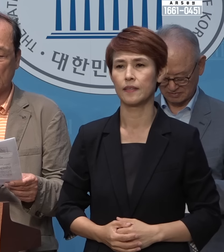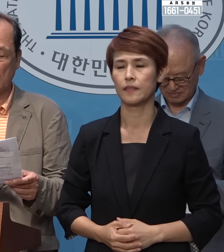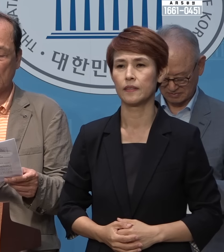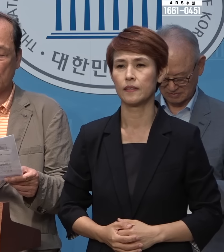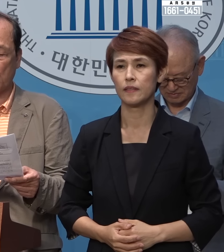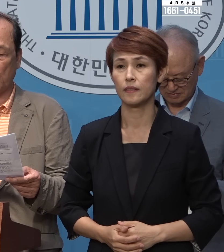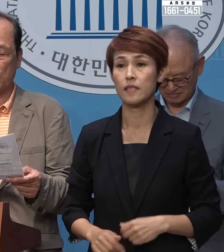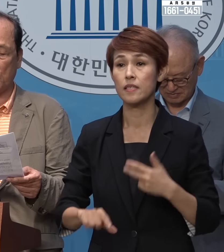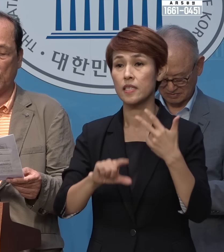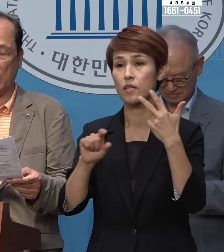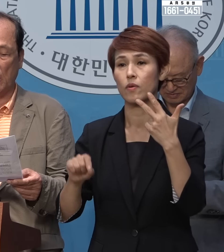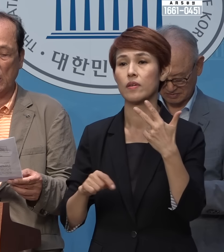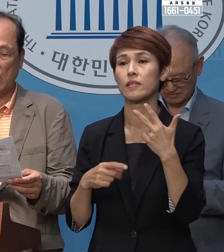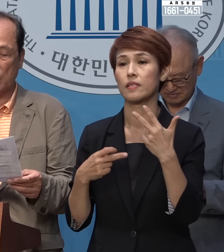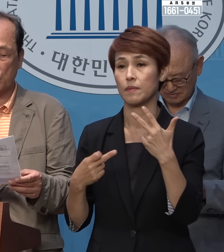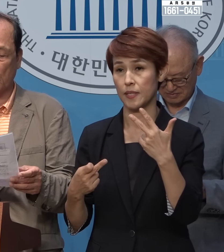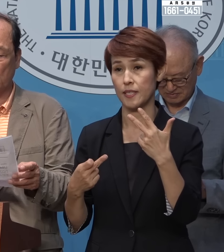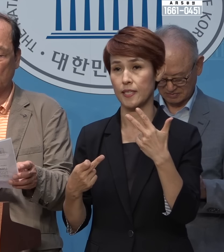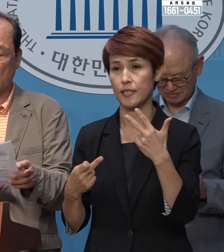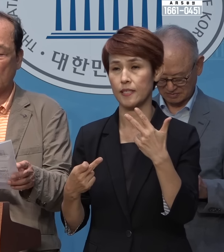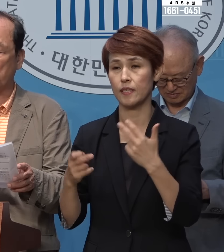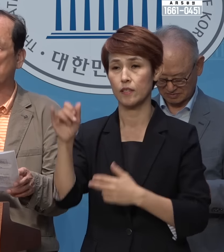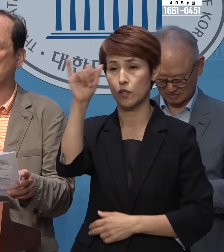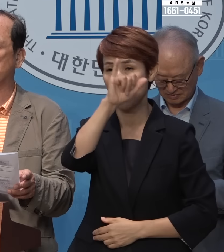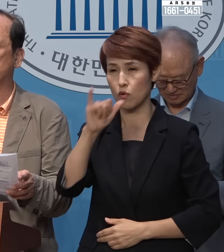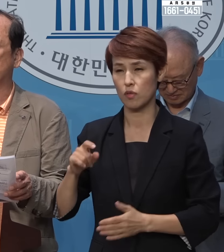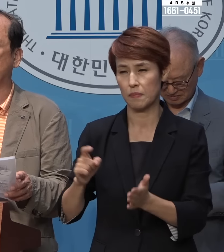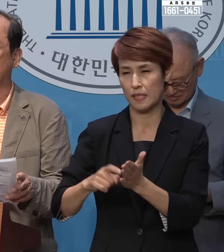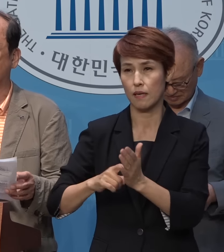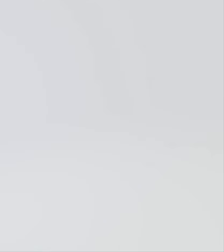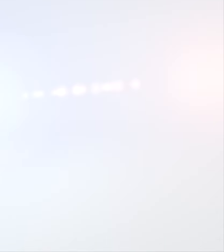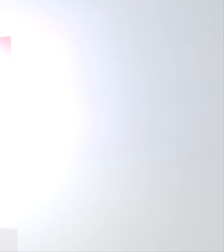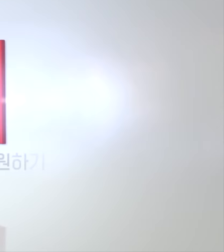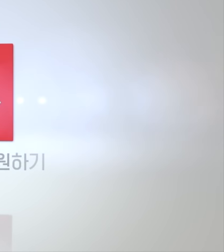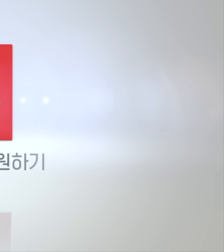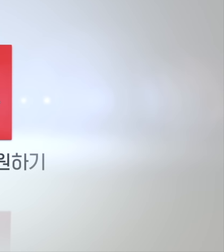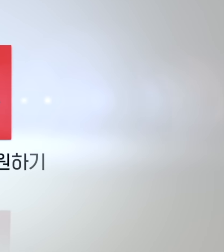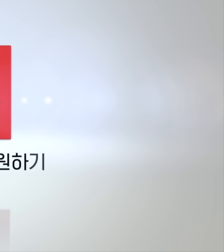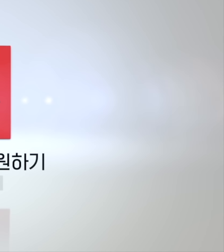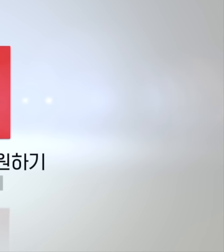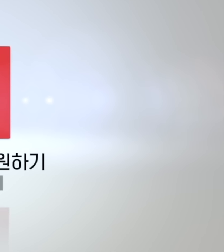2024년 7월 12일 전국 비상시국회의.